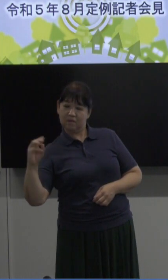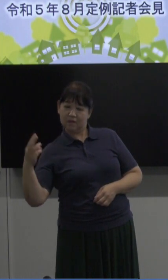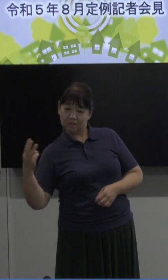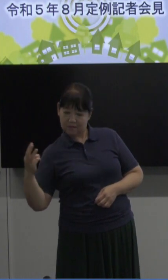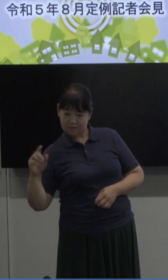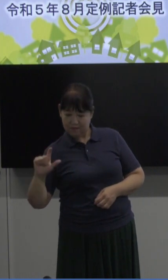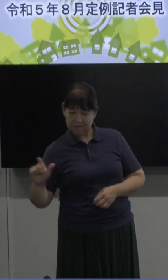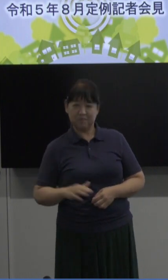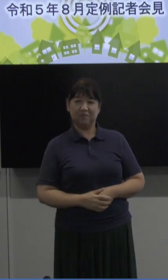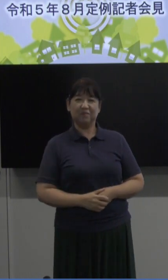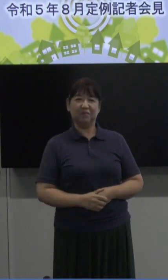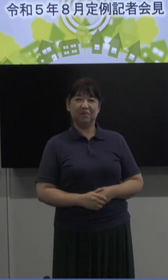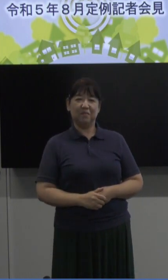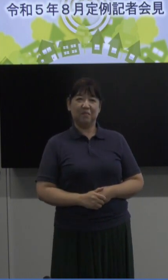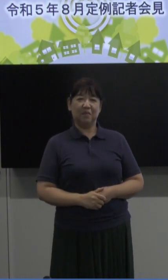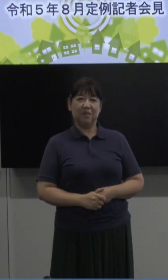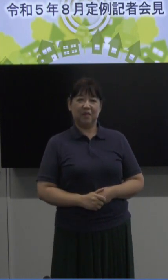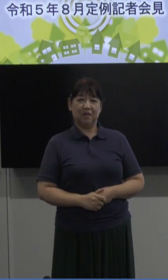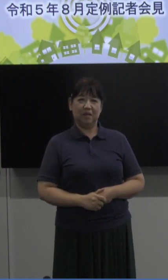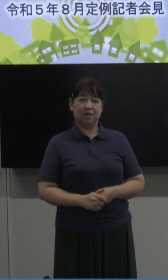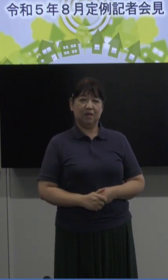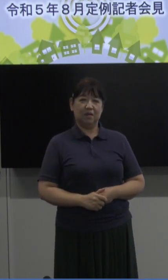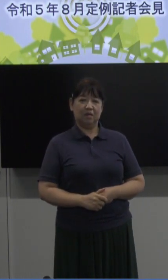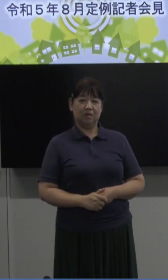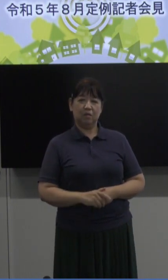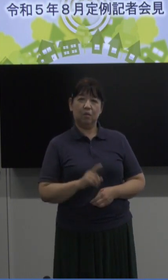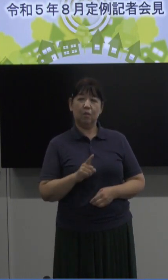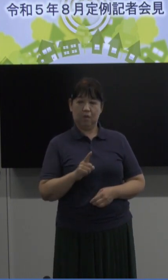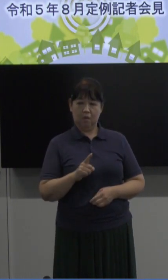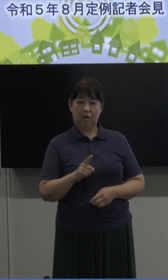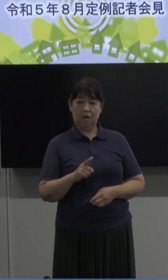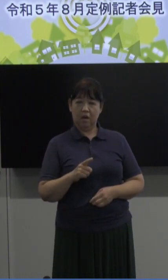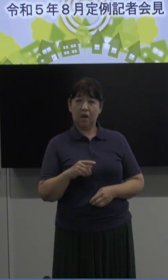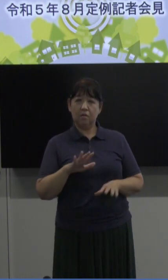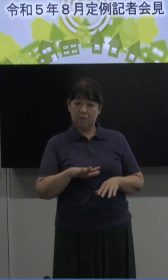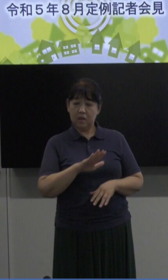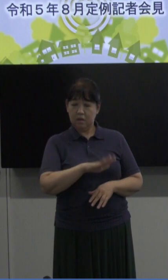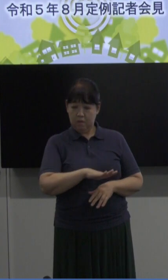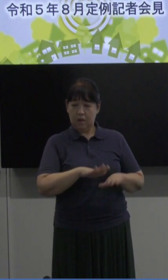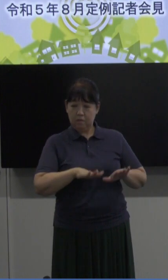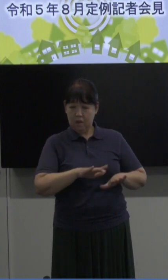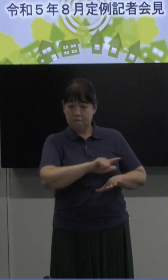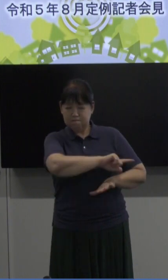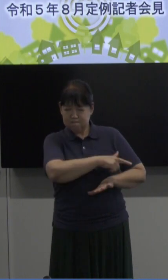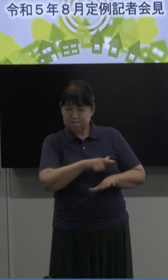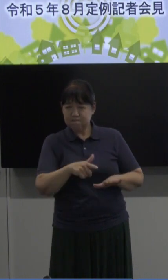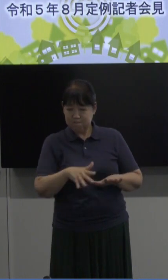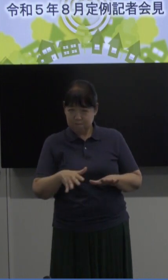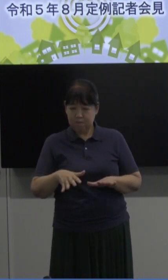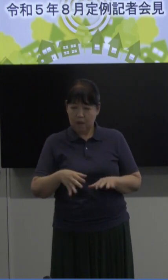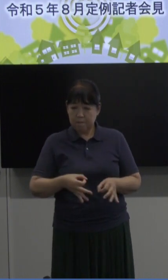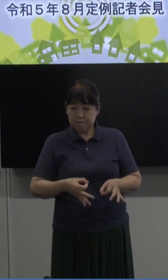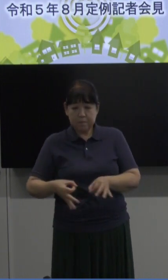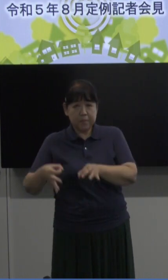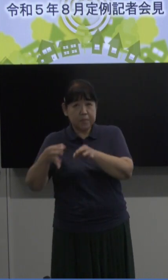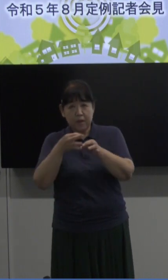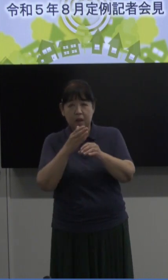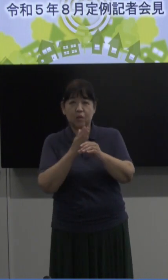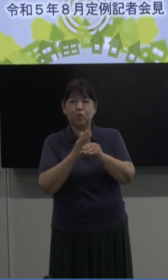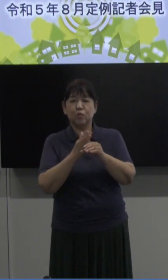2億6115万3000円でございます。はい、でこれは物価高騰のですね、影響を受けられております市民の皆